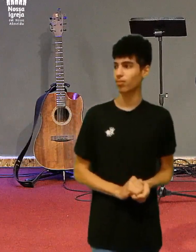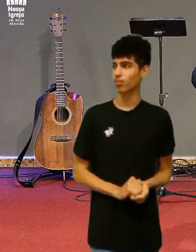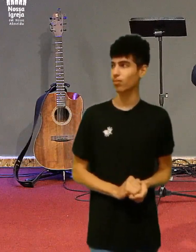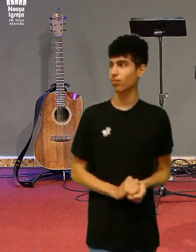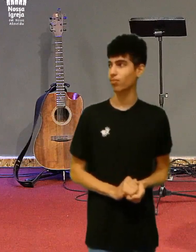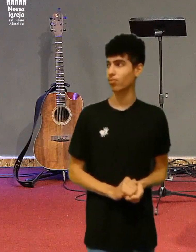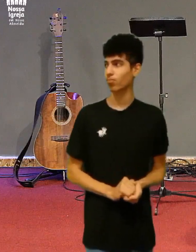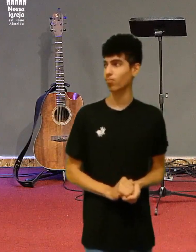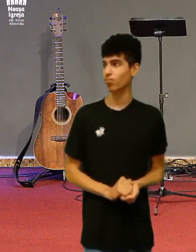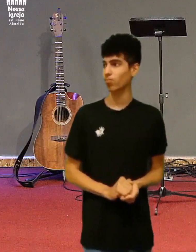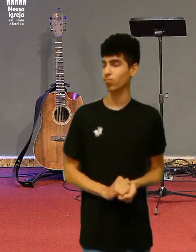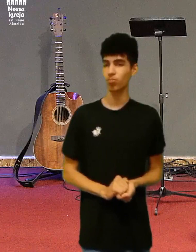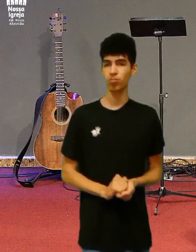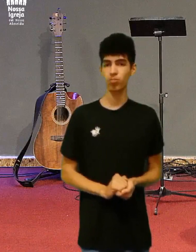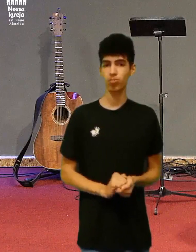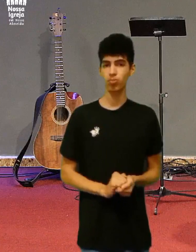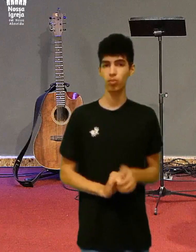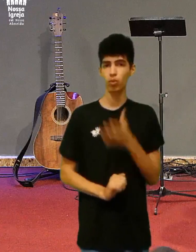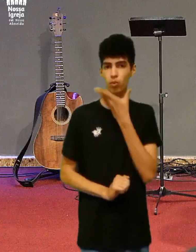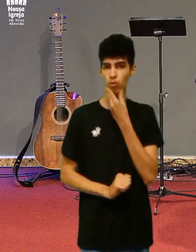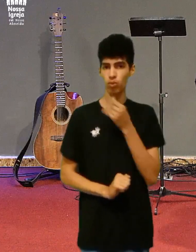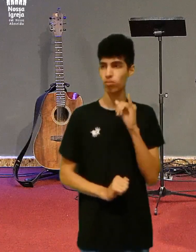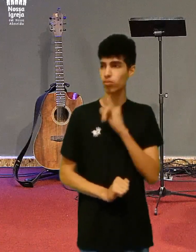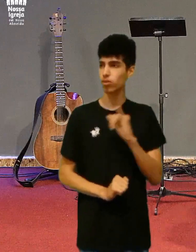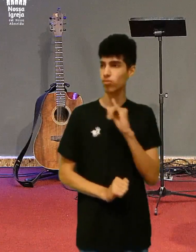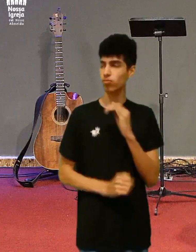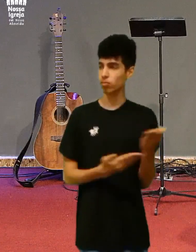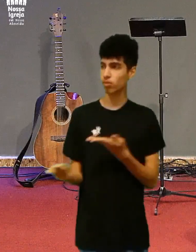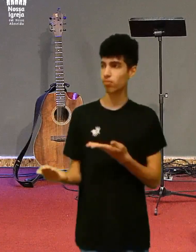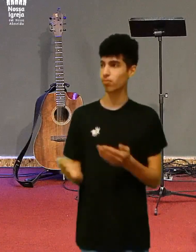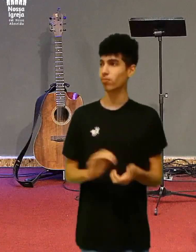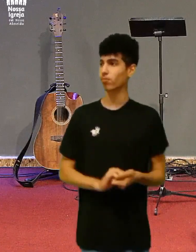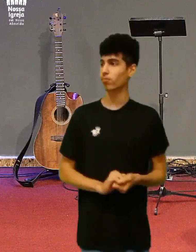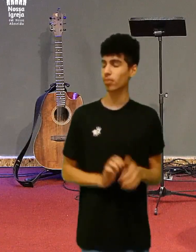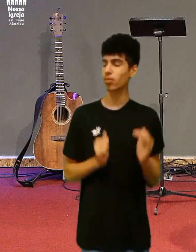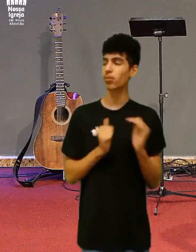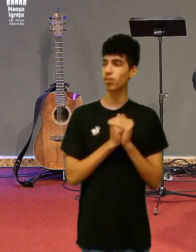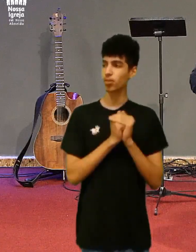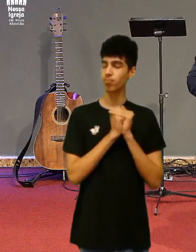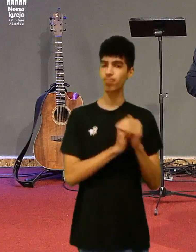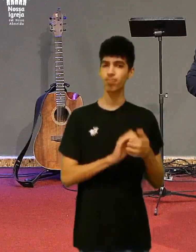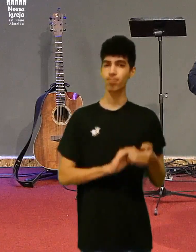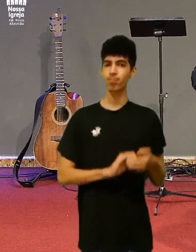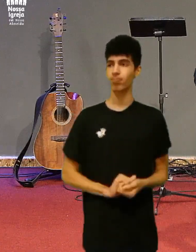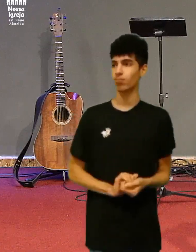Vem um irmão, Tiago. Amém. Amém.